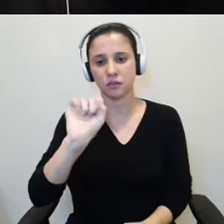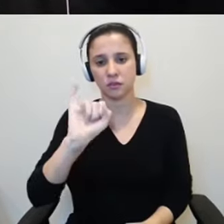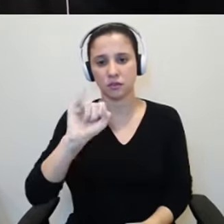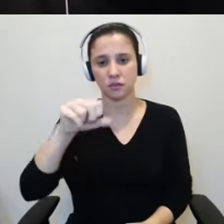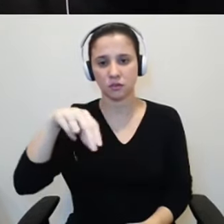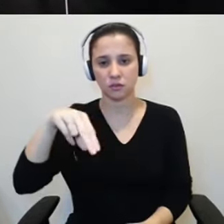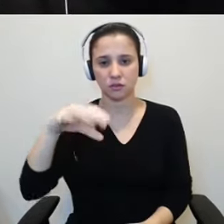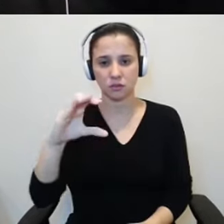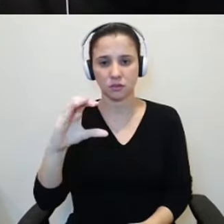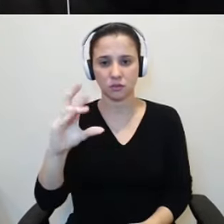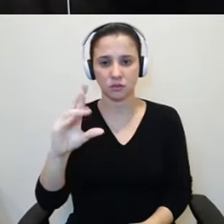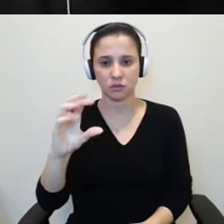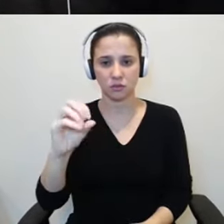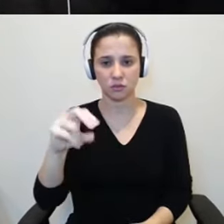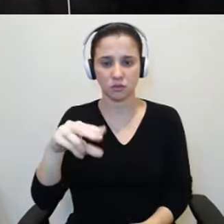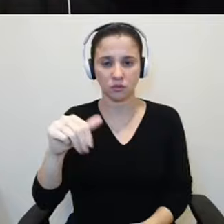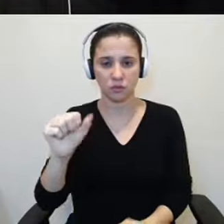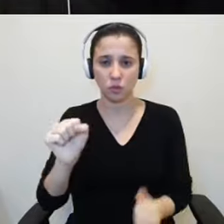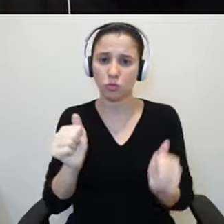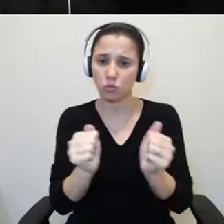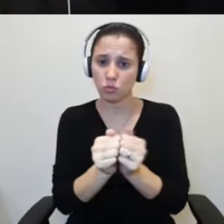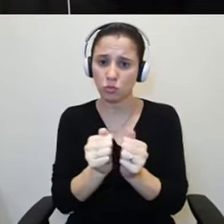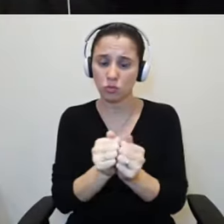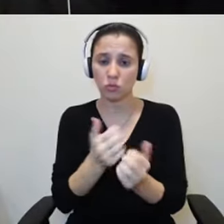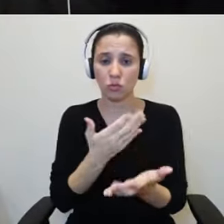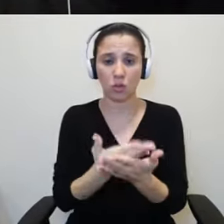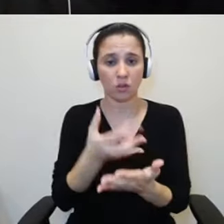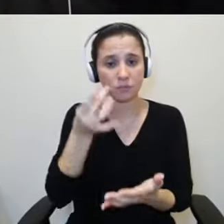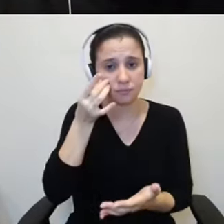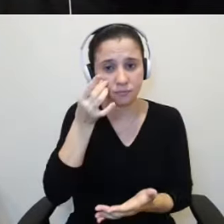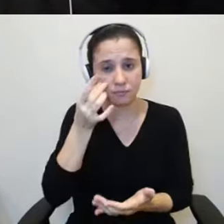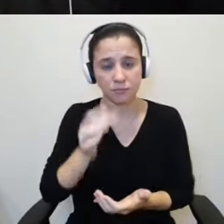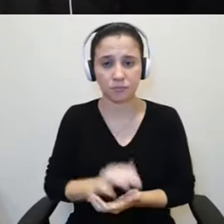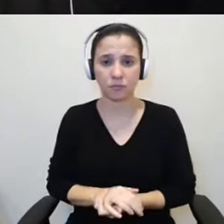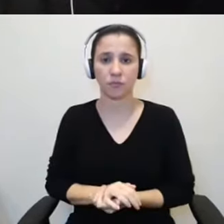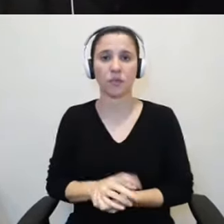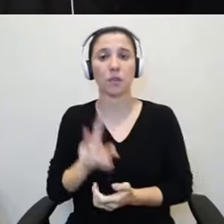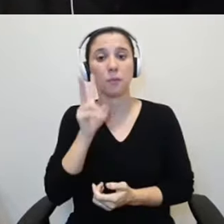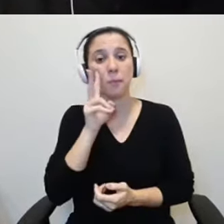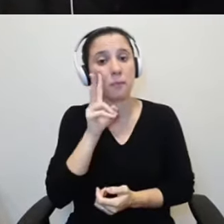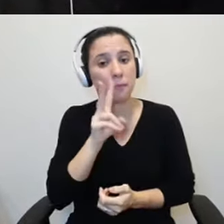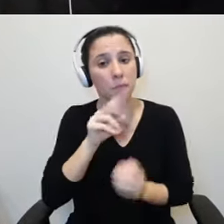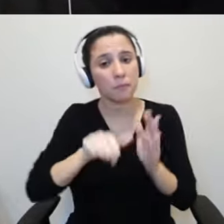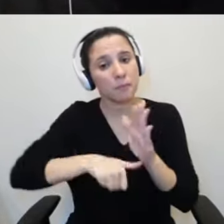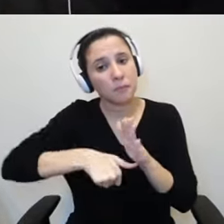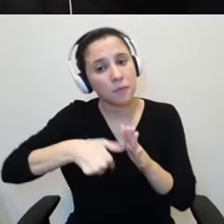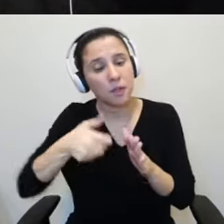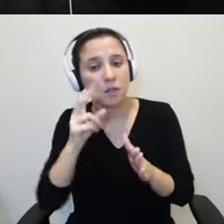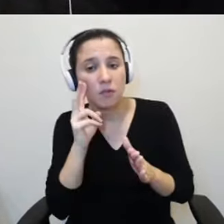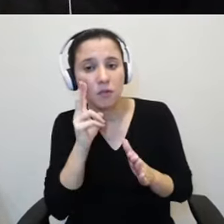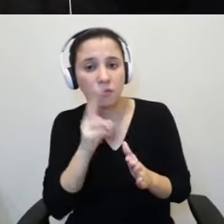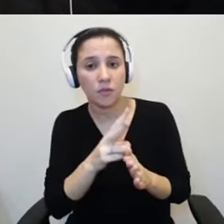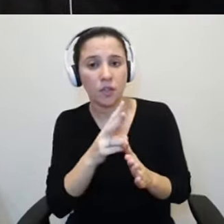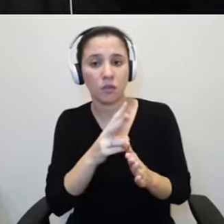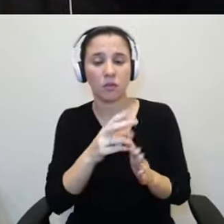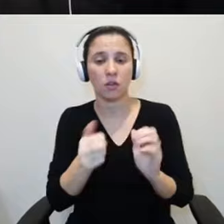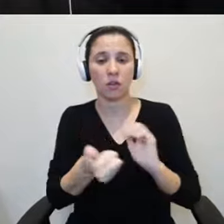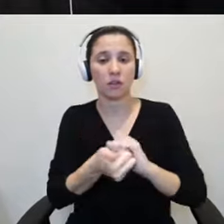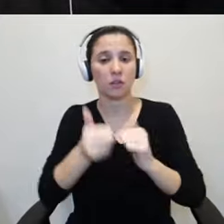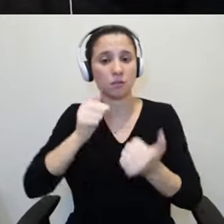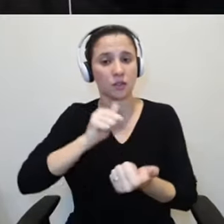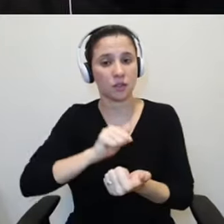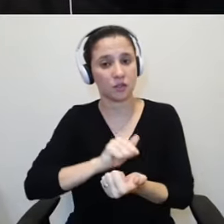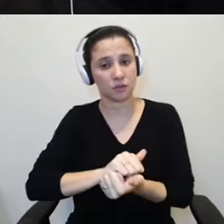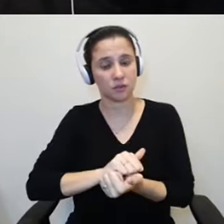verificando as possibilidades de adaptações, principalmente para os integrados, mas nos superiores,